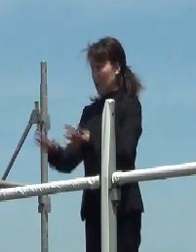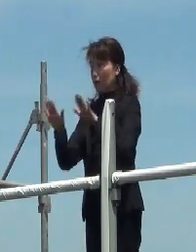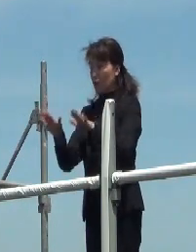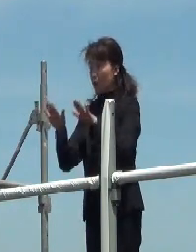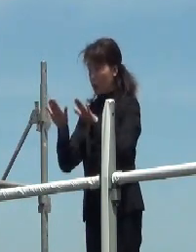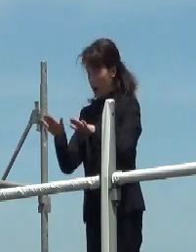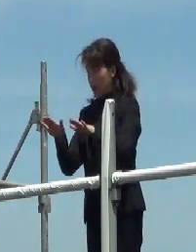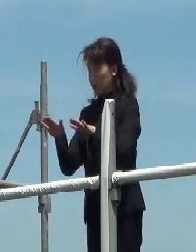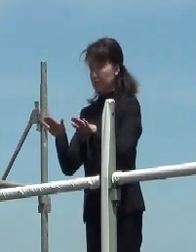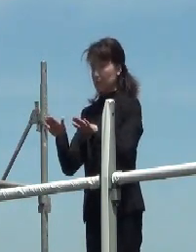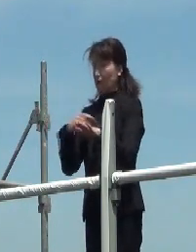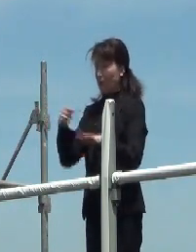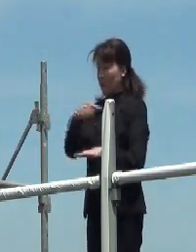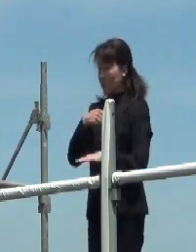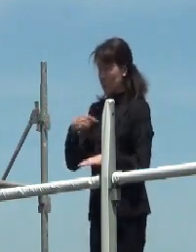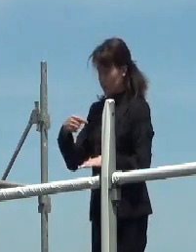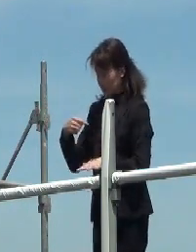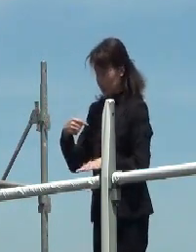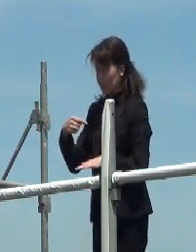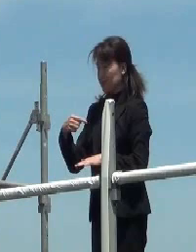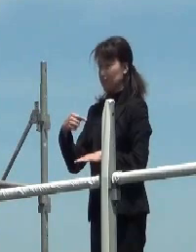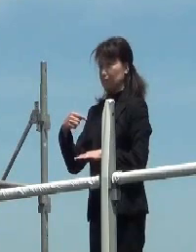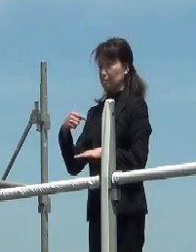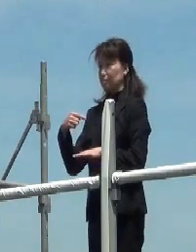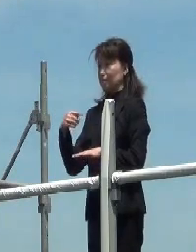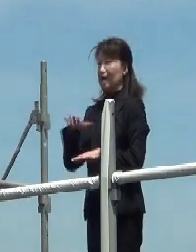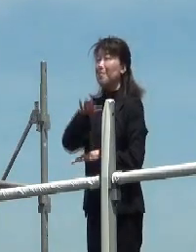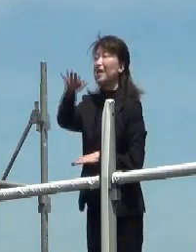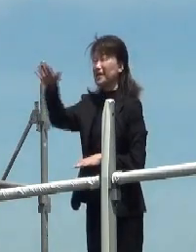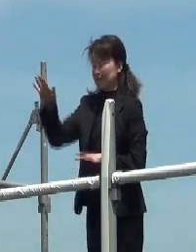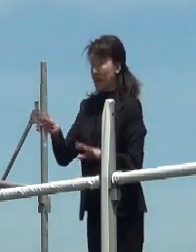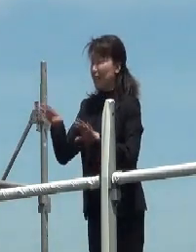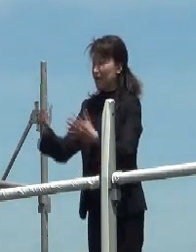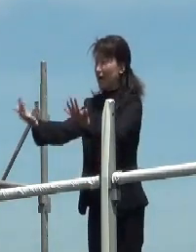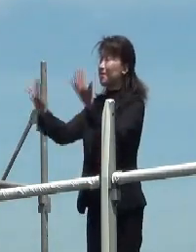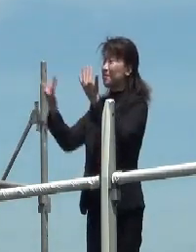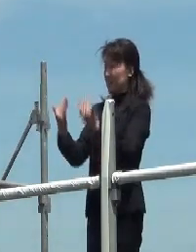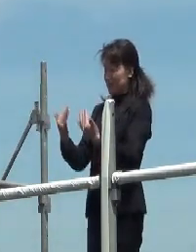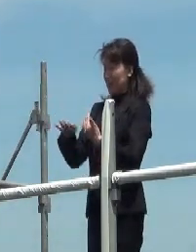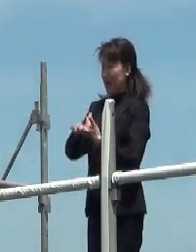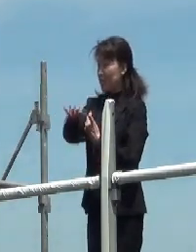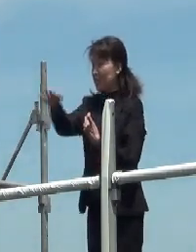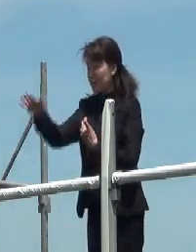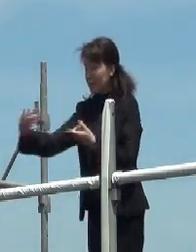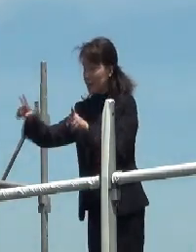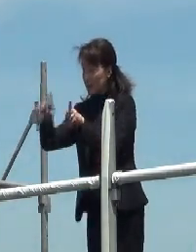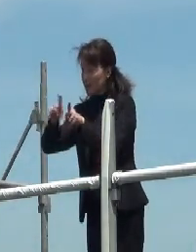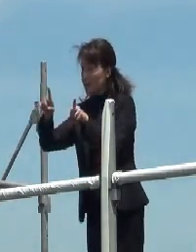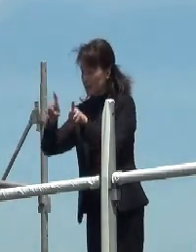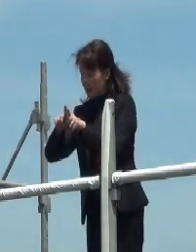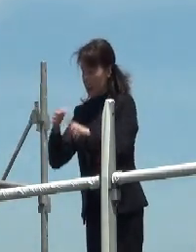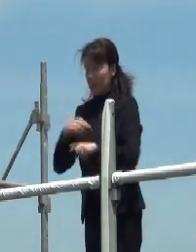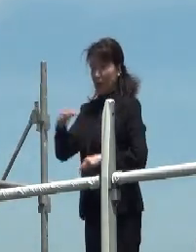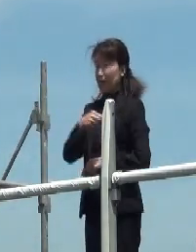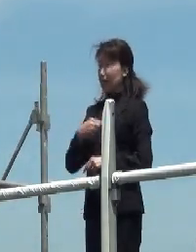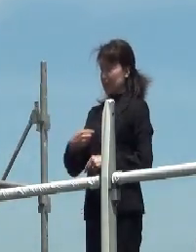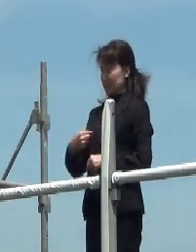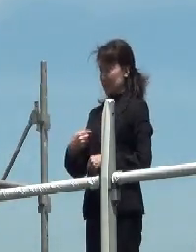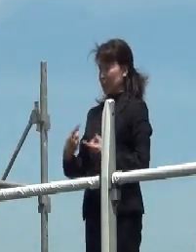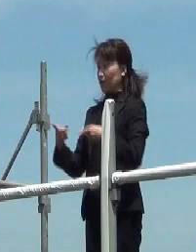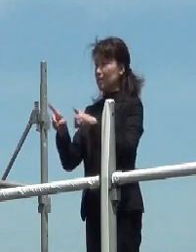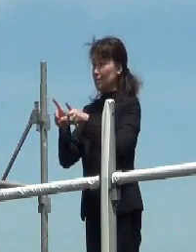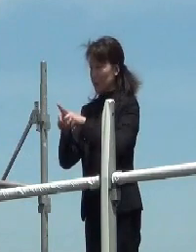今日は、私たち皆さんここに来てくださっている皆さんと、私たちと